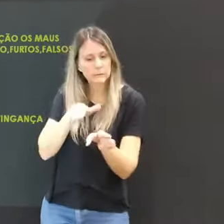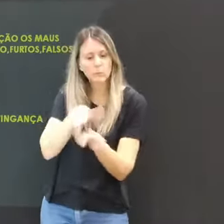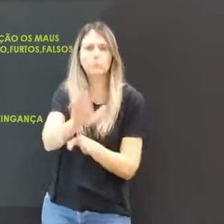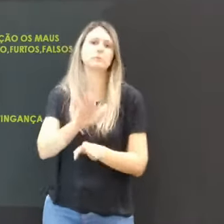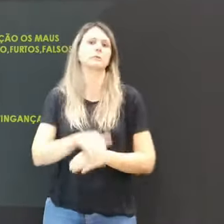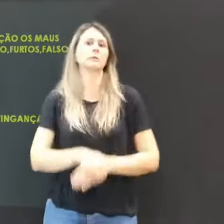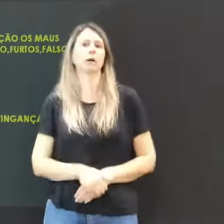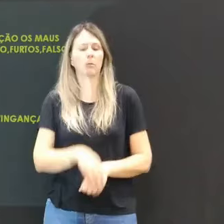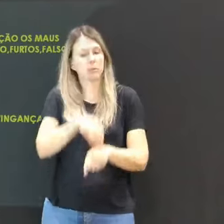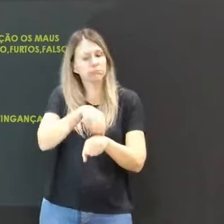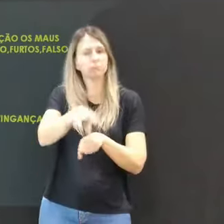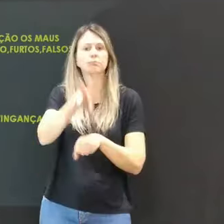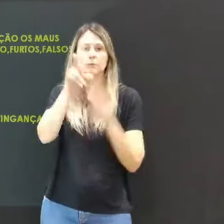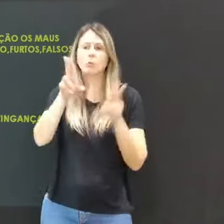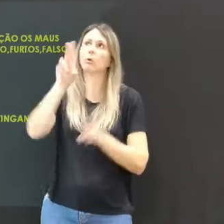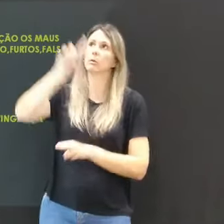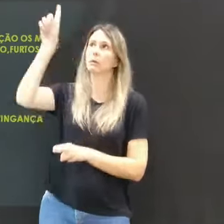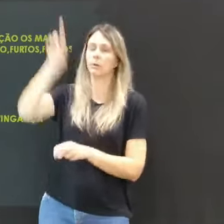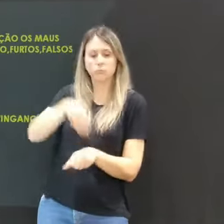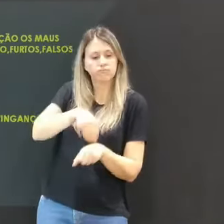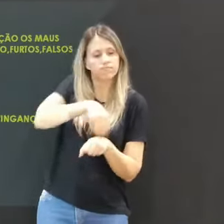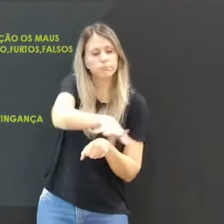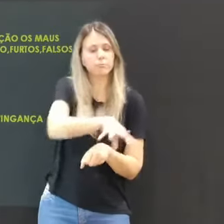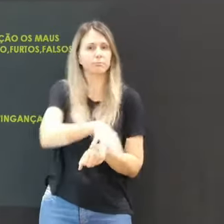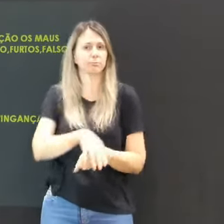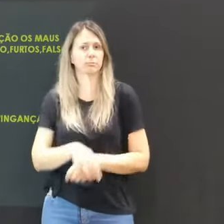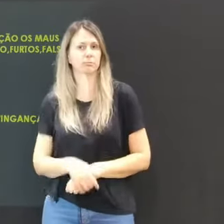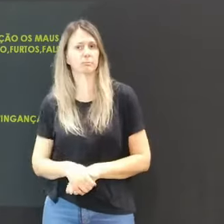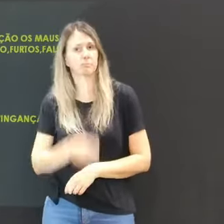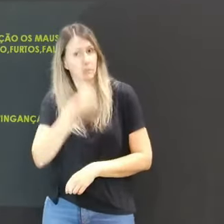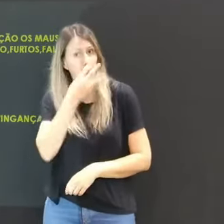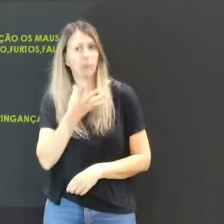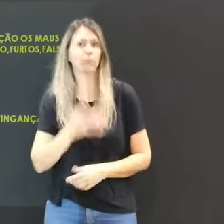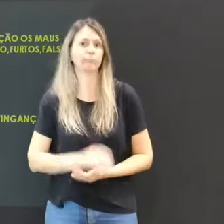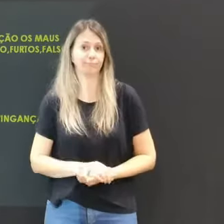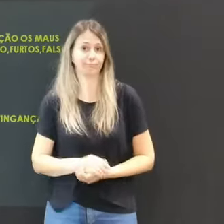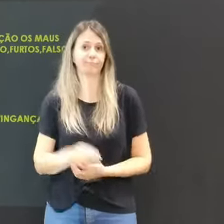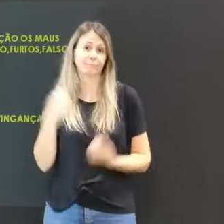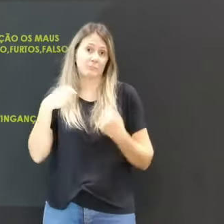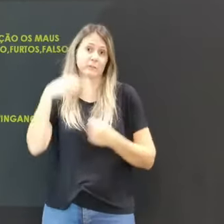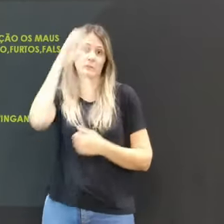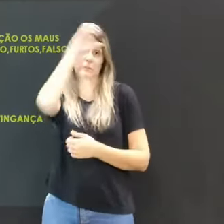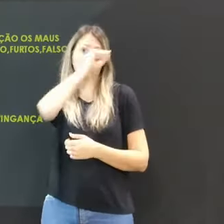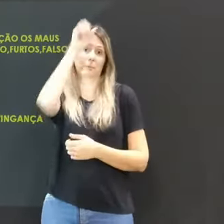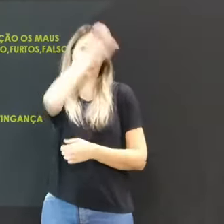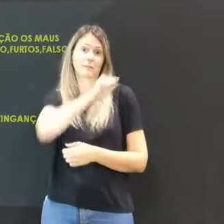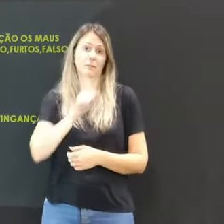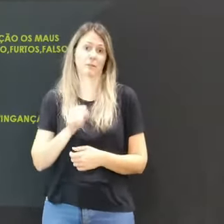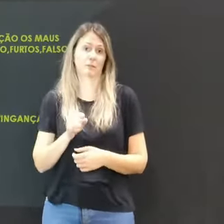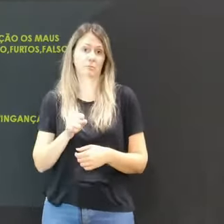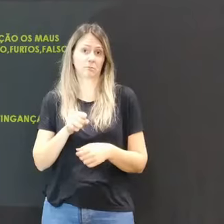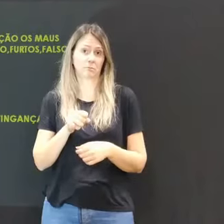bom. Para acabar de uma vez com essa fofoca. E eu aconselho a palavra de Deus para os dois já na hora. Para os dois